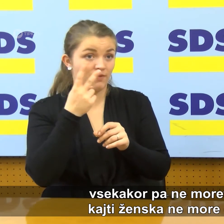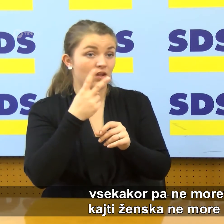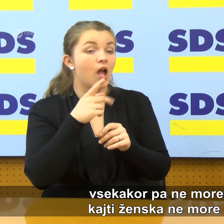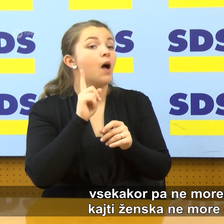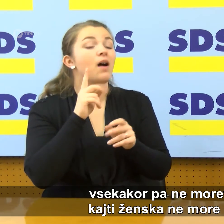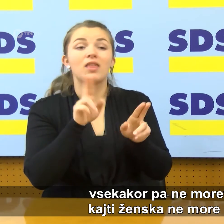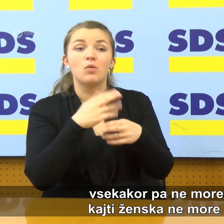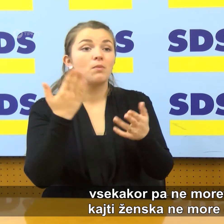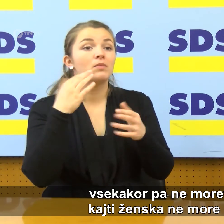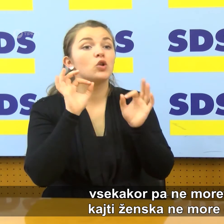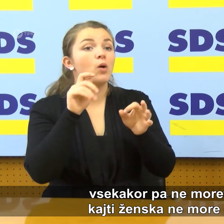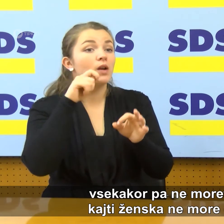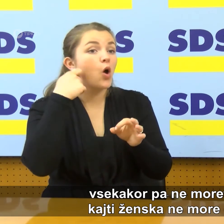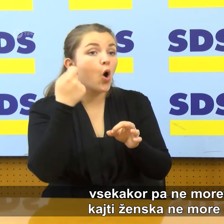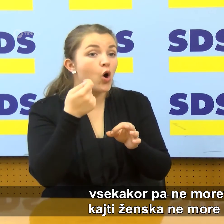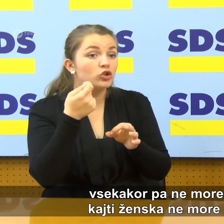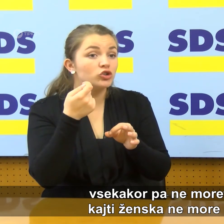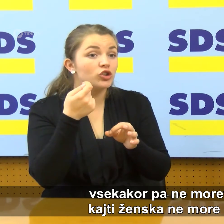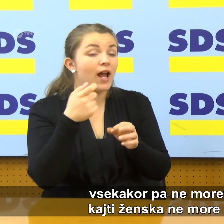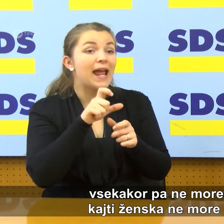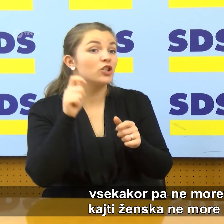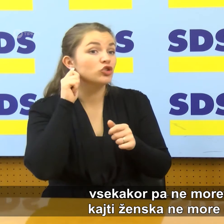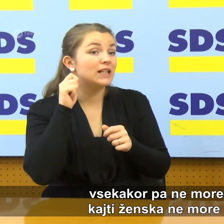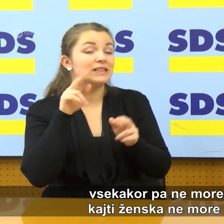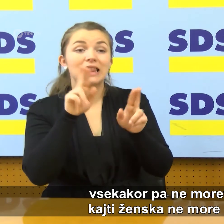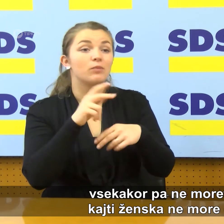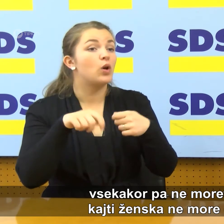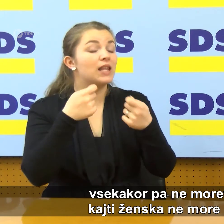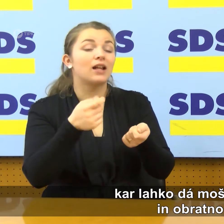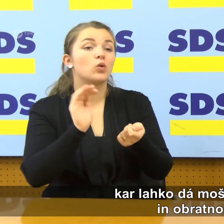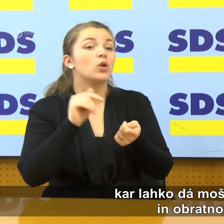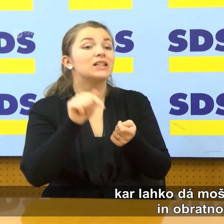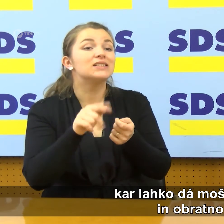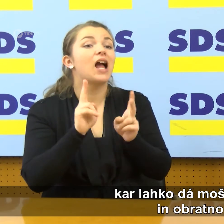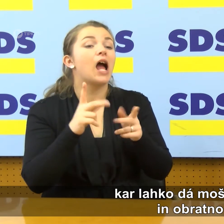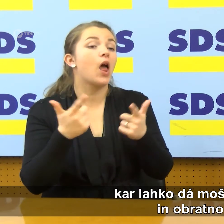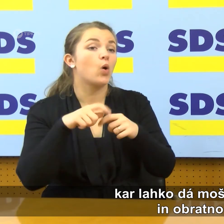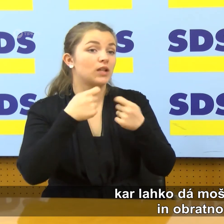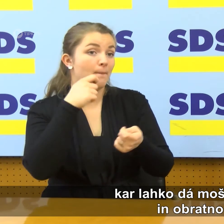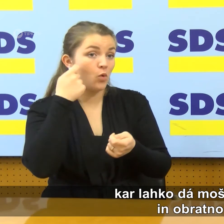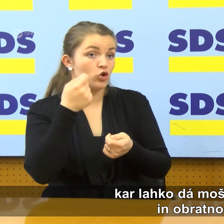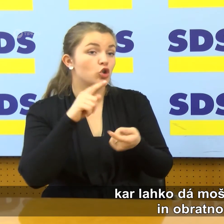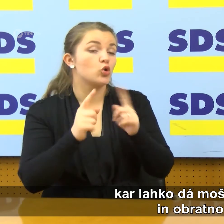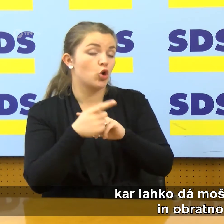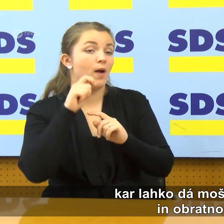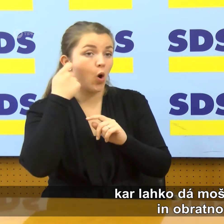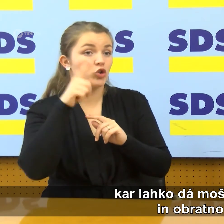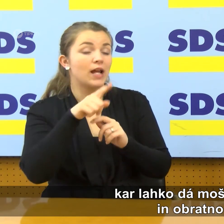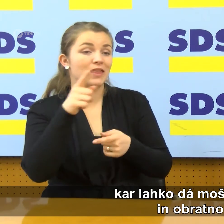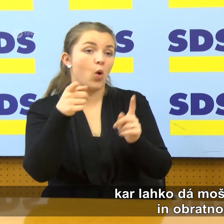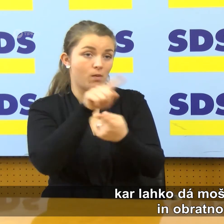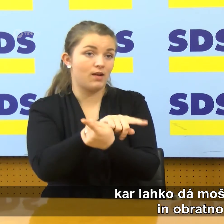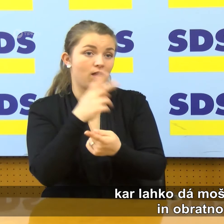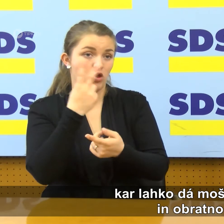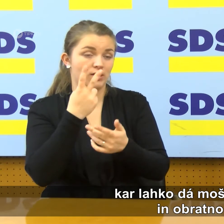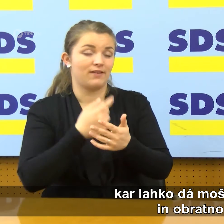ne morate biti dobri oče, kajti ženska ne more dati otroku tistega, kar lahko da moški oziroma oče. In obratno seveda.